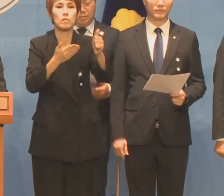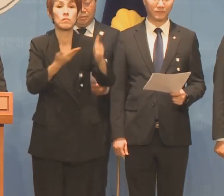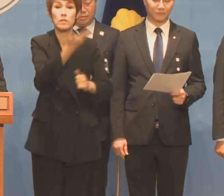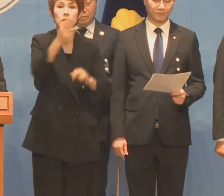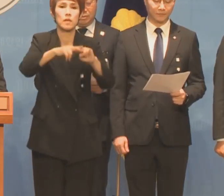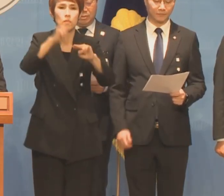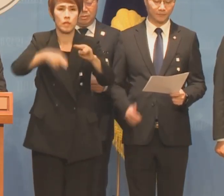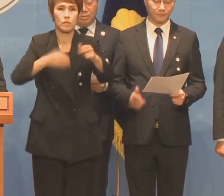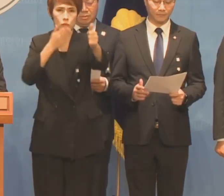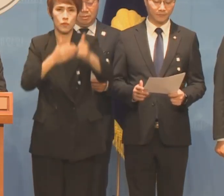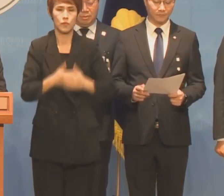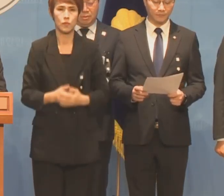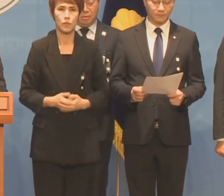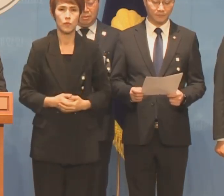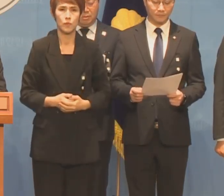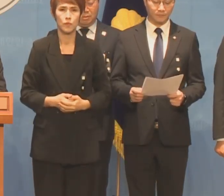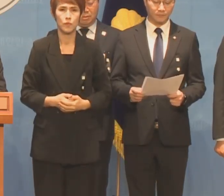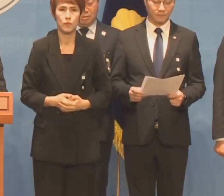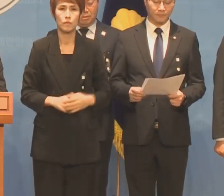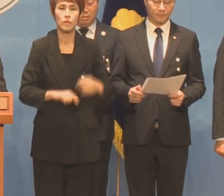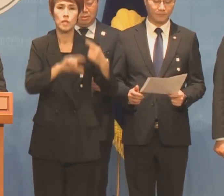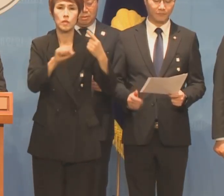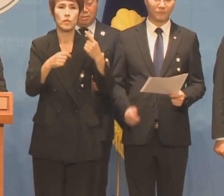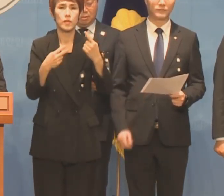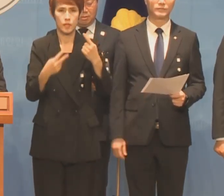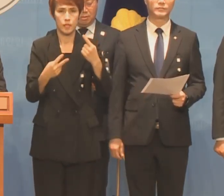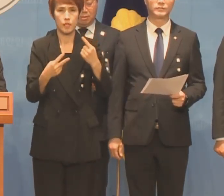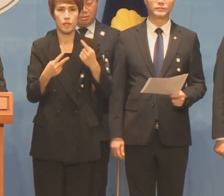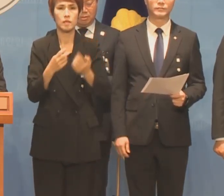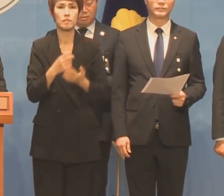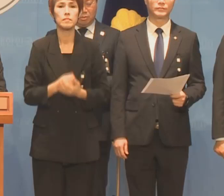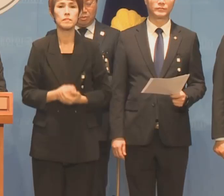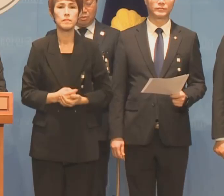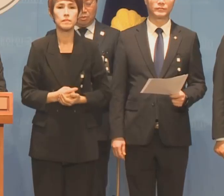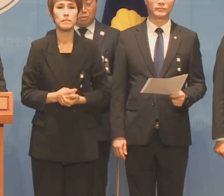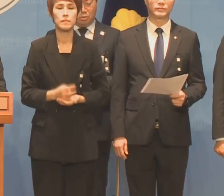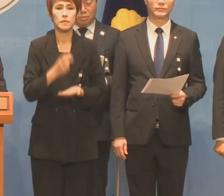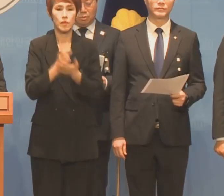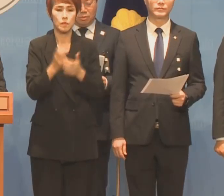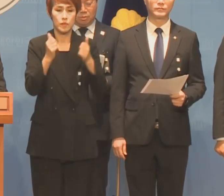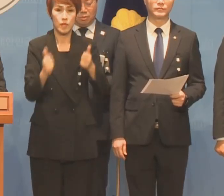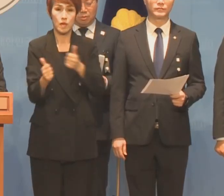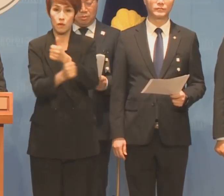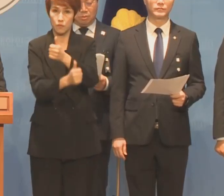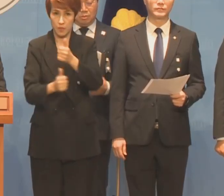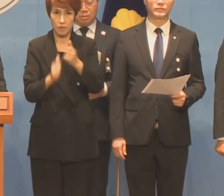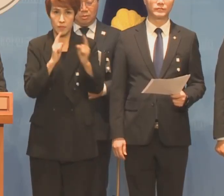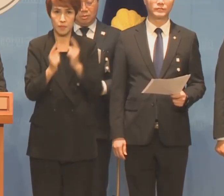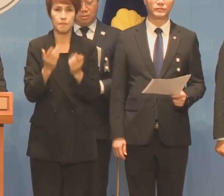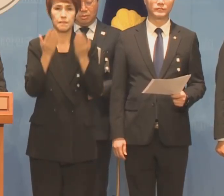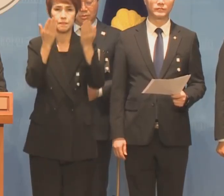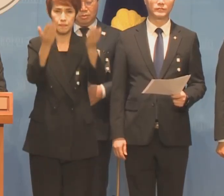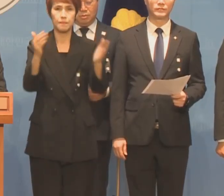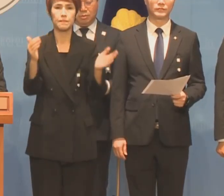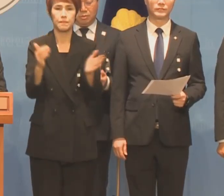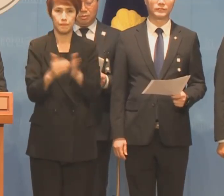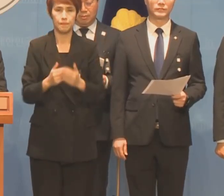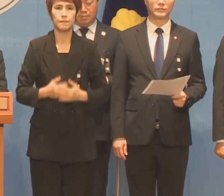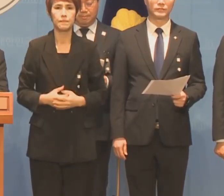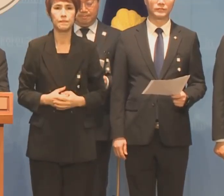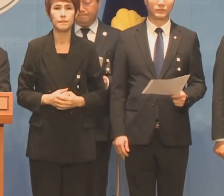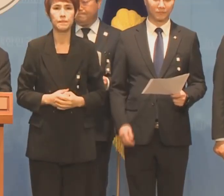사퇴하십시오. 2025년 1월 2일 더불어민주당 조국혁신당 법제사법위원회 위원